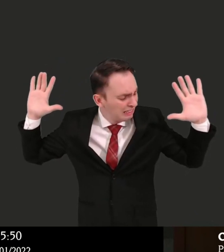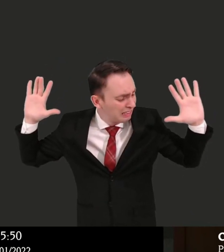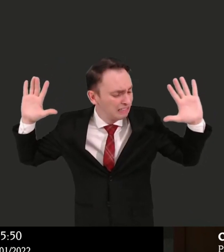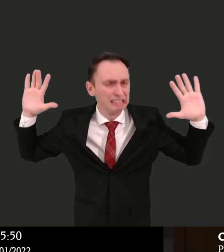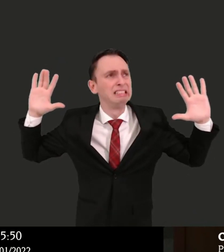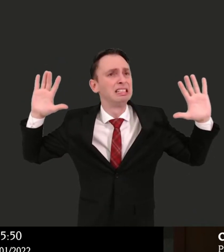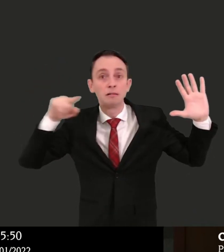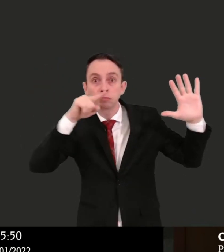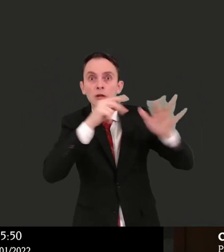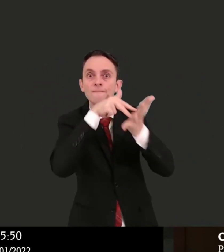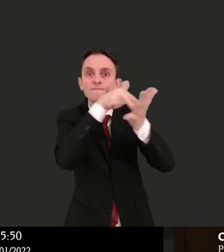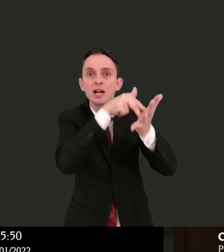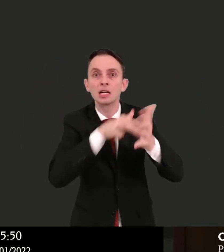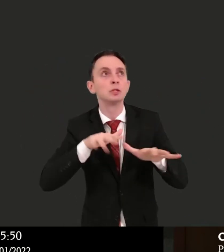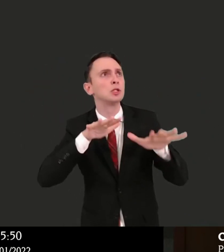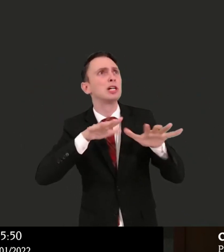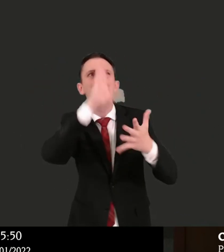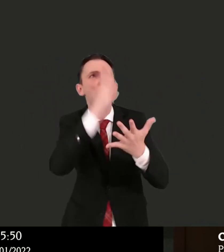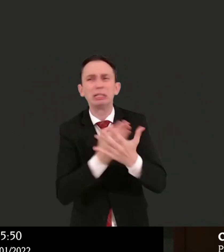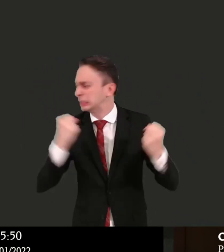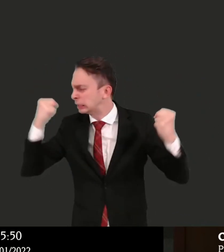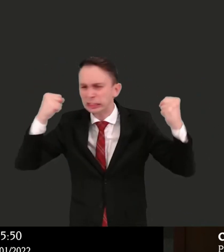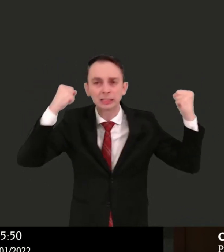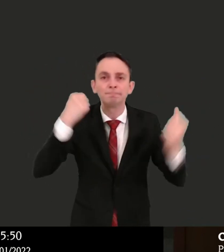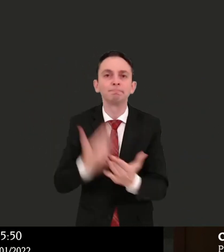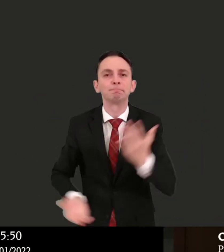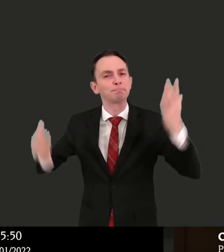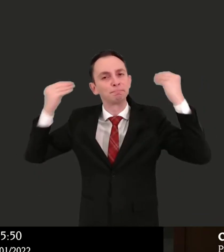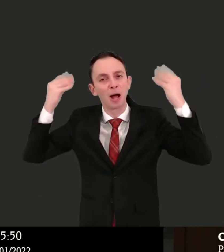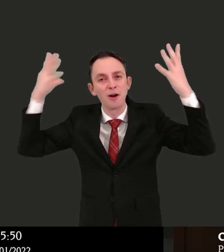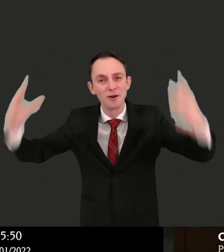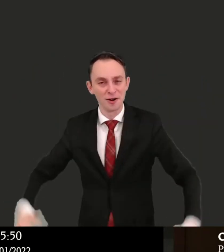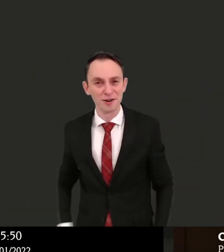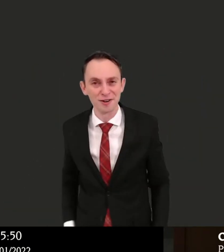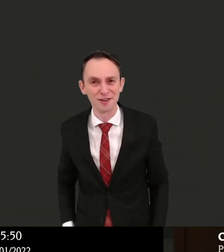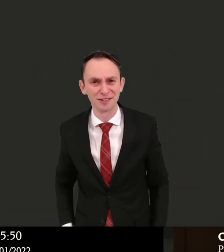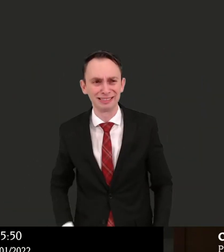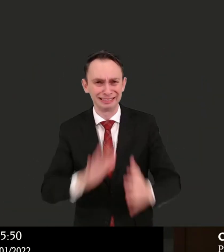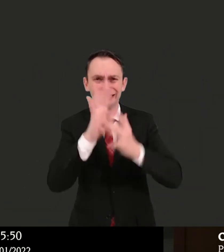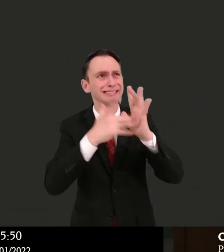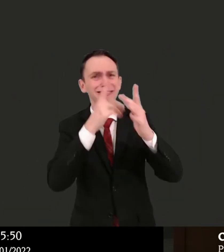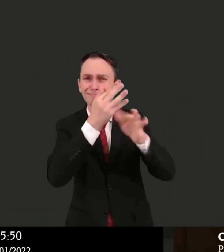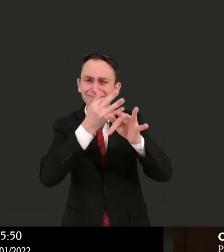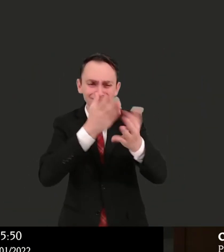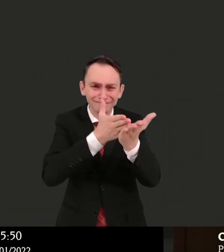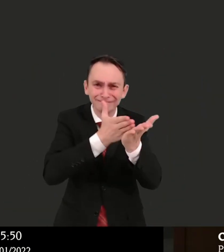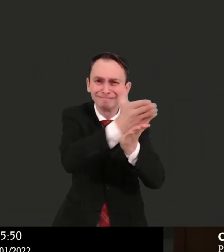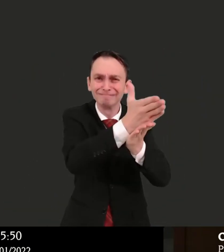riquezas, oh profundidade, onde está a morte, a tua vitória? Oh inferno, cadê seu